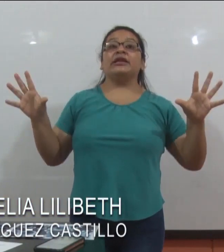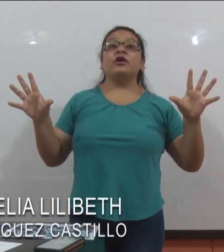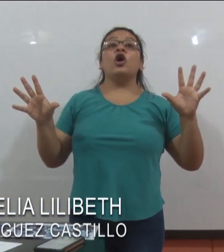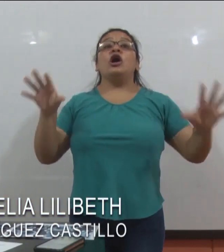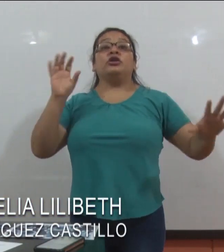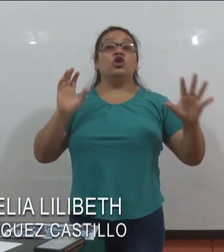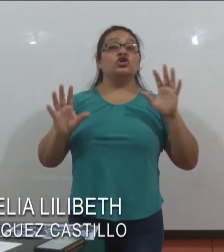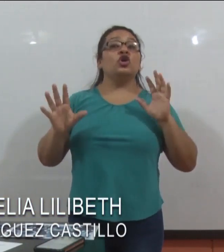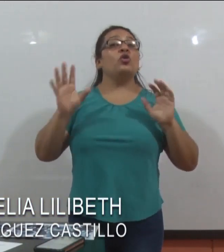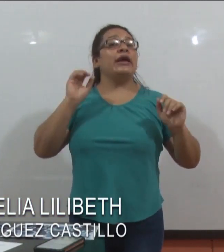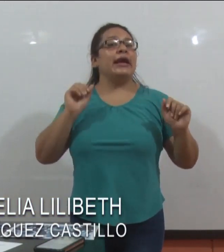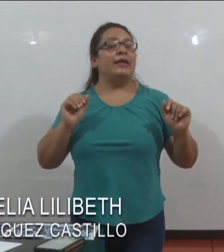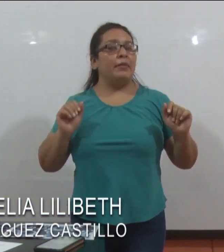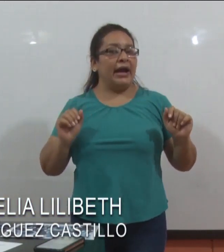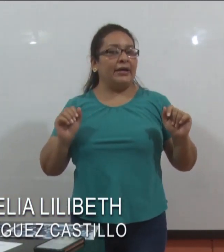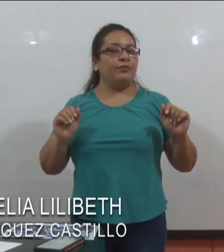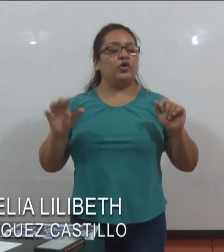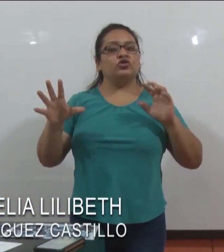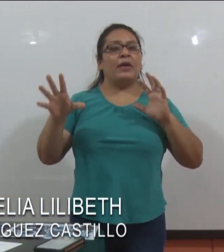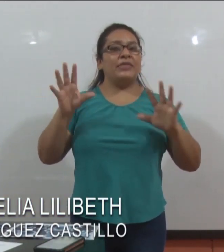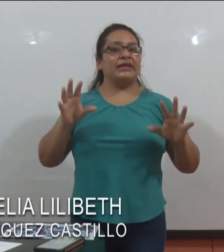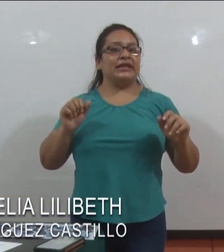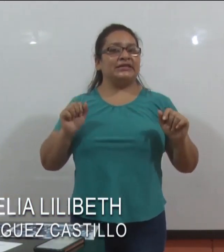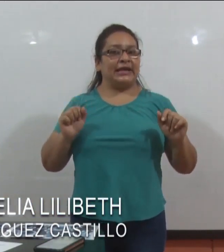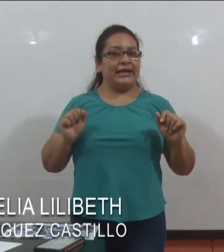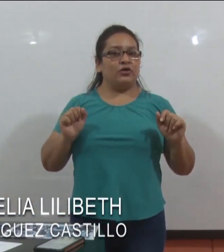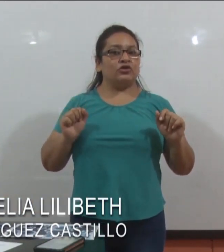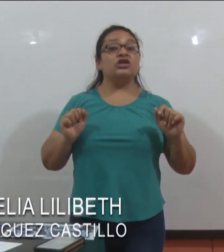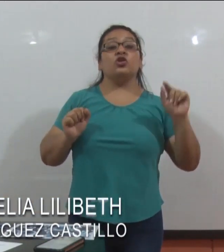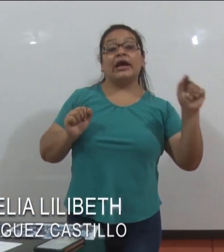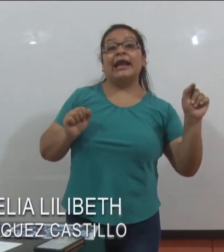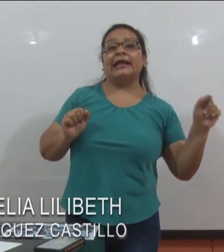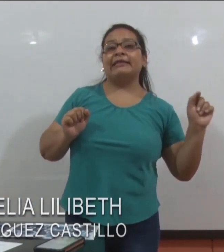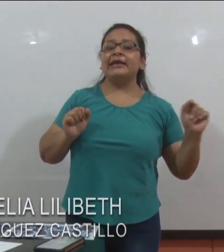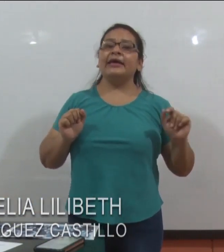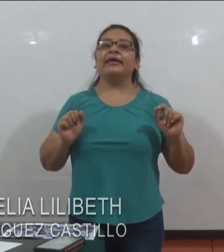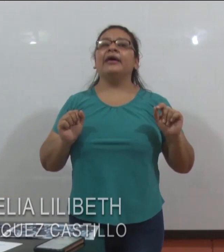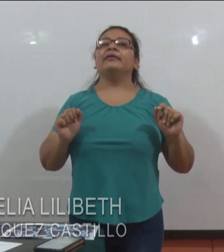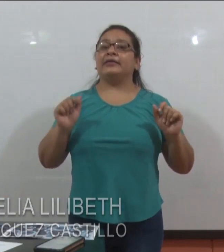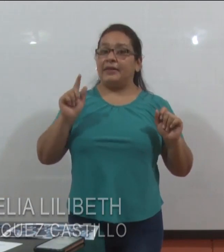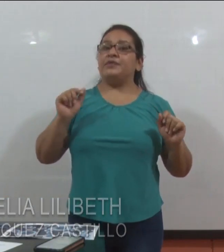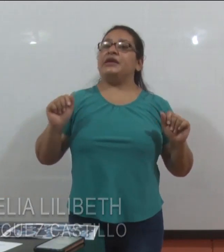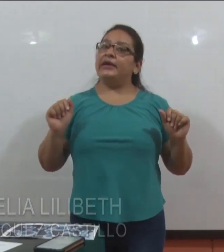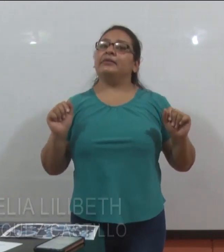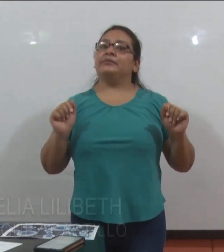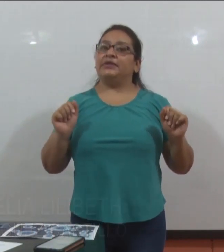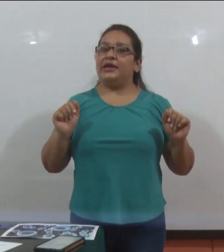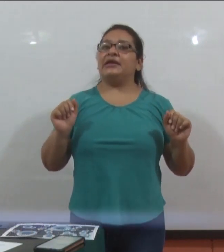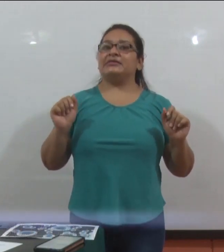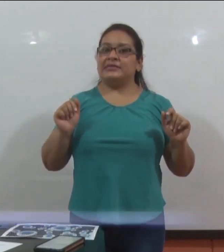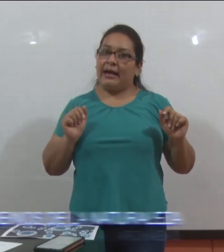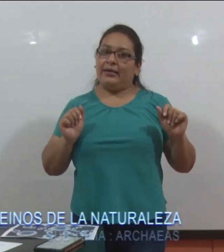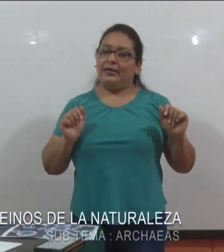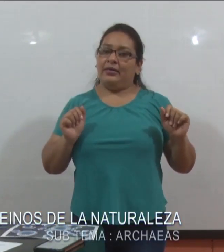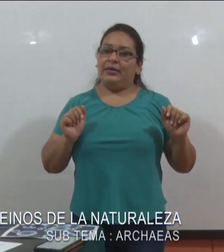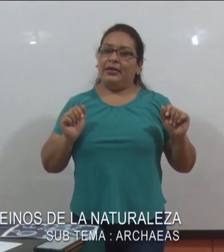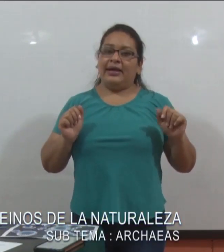digo, no solo en el mar por su ambiente salino, sino que la tierra también tiene sal.